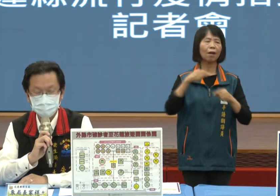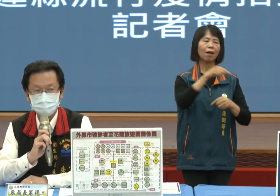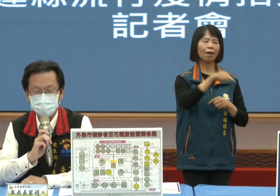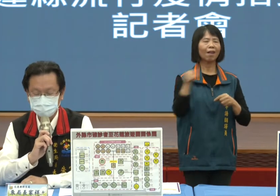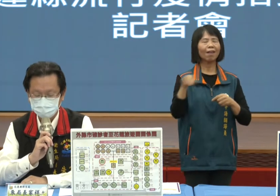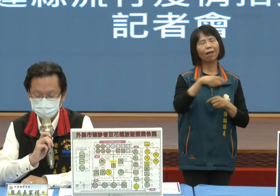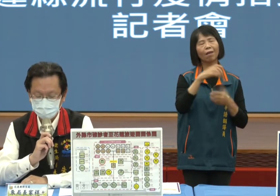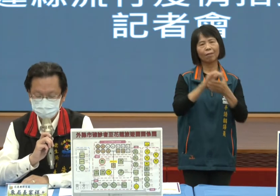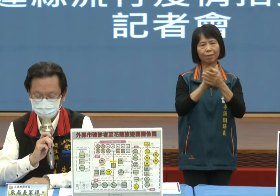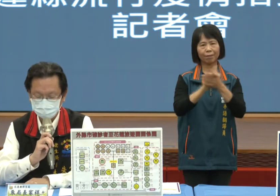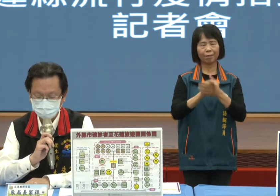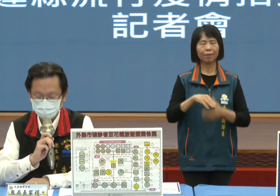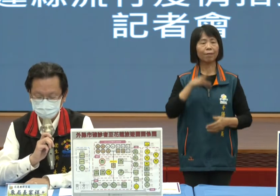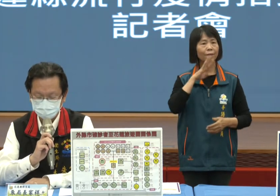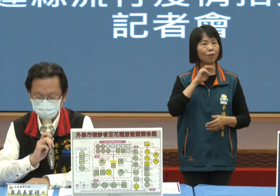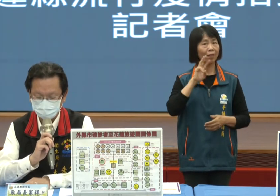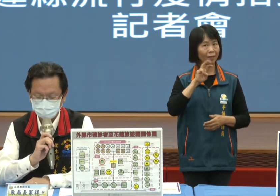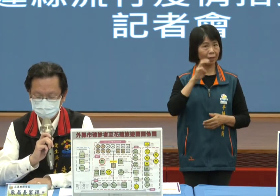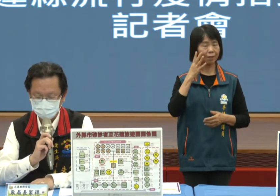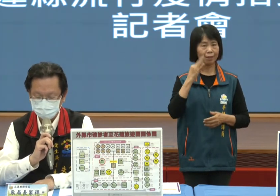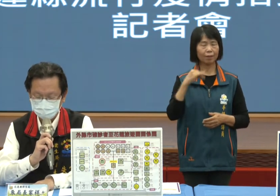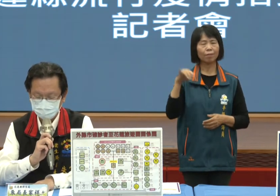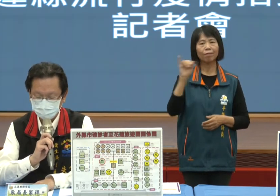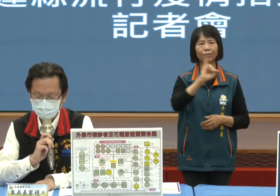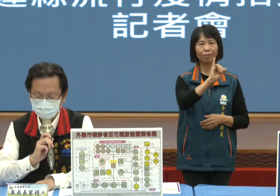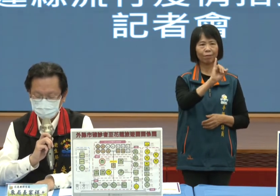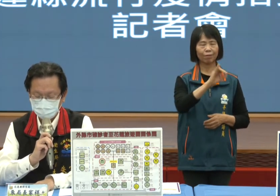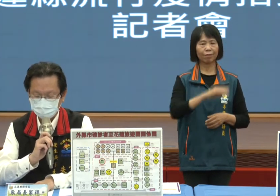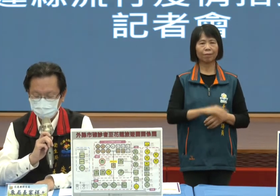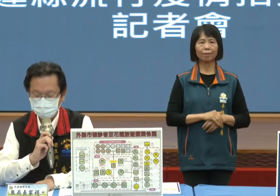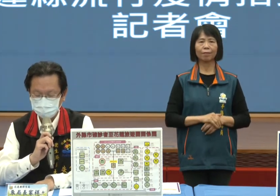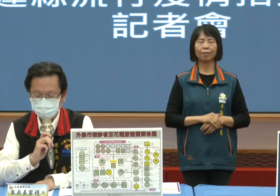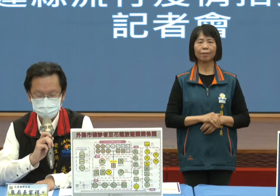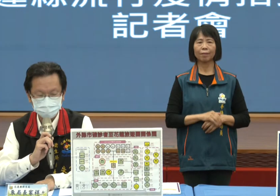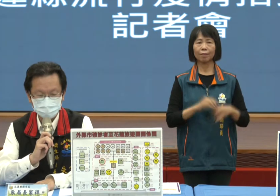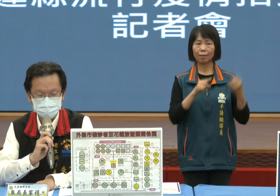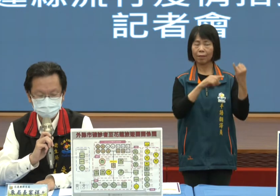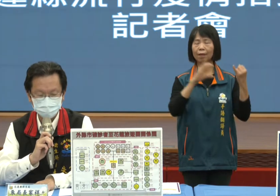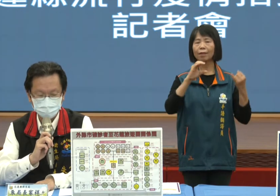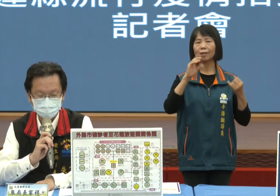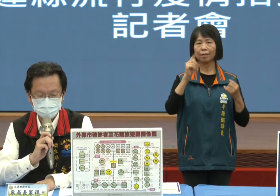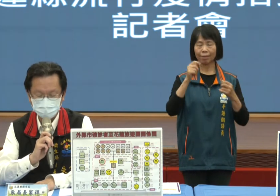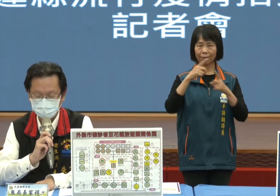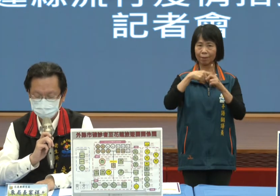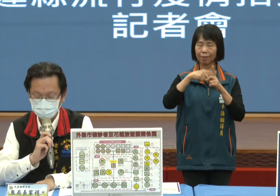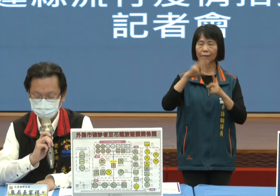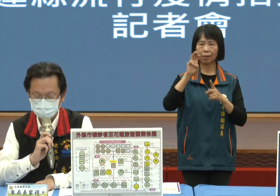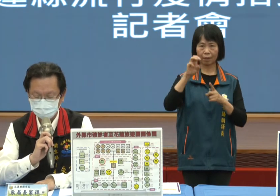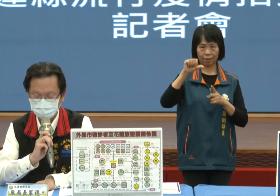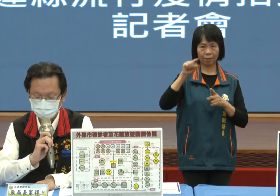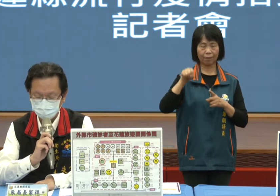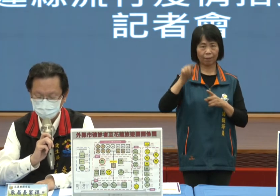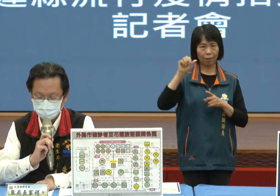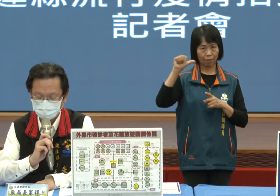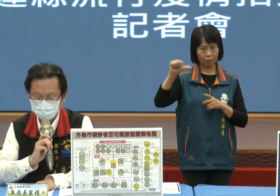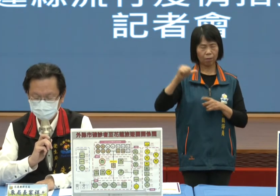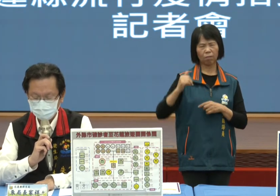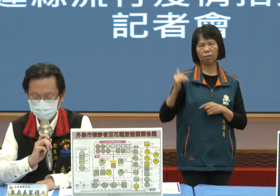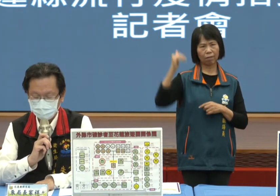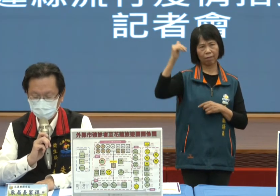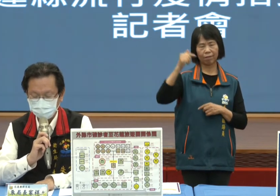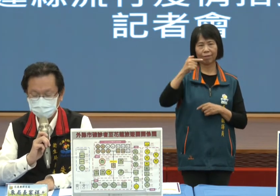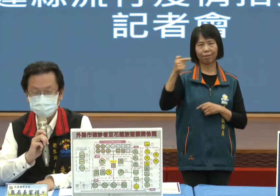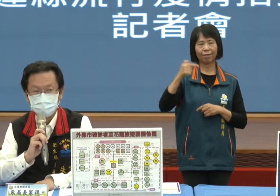啊。她是一个30多岁的女性，那她 CT 值是35.1号，那是 CT 值蛮高